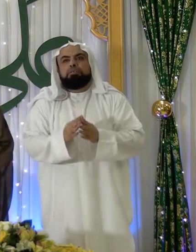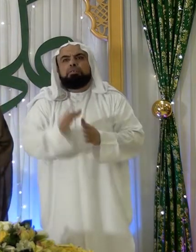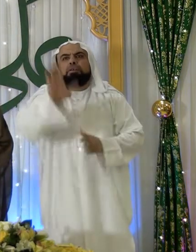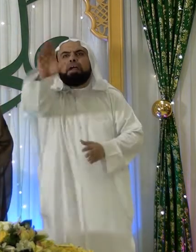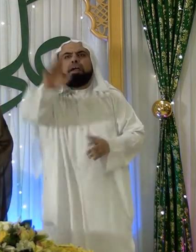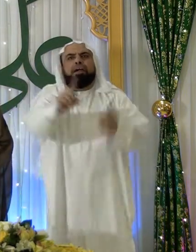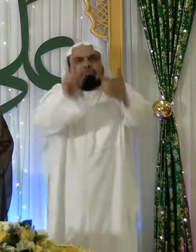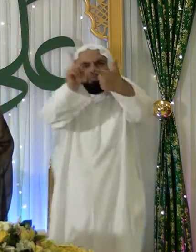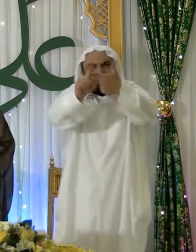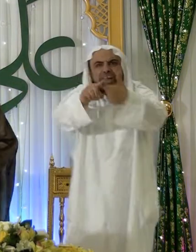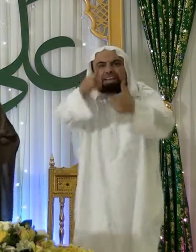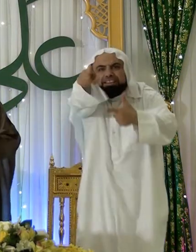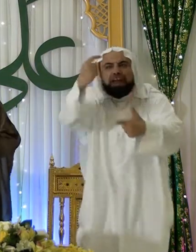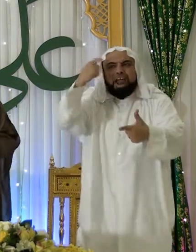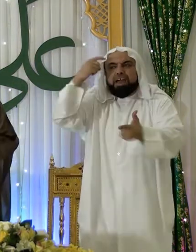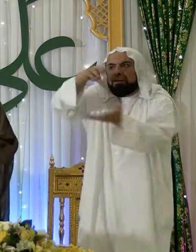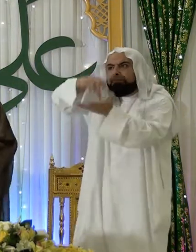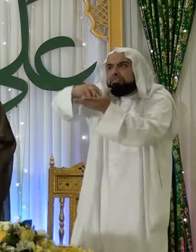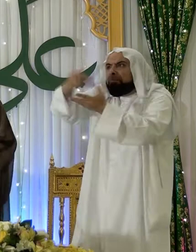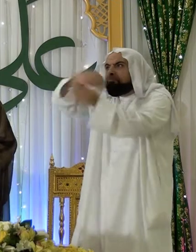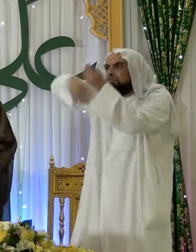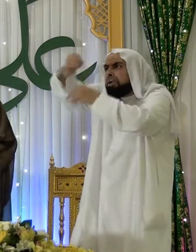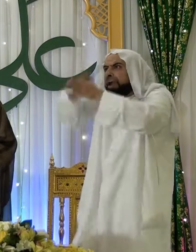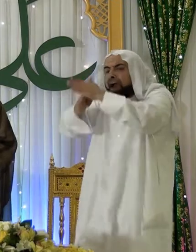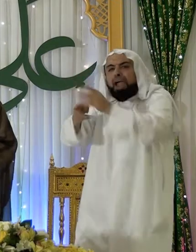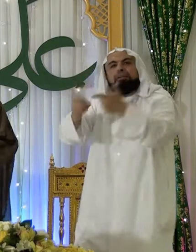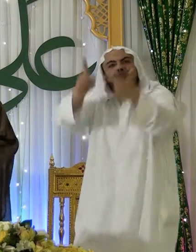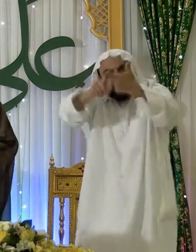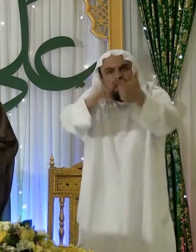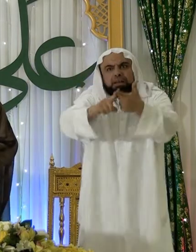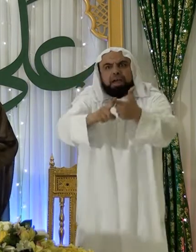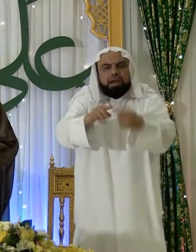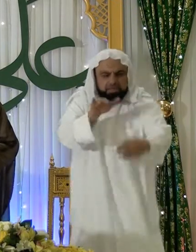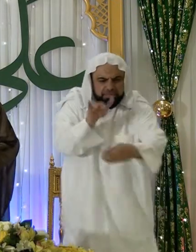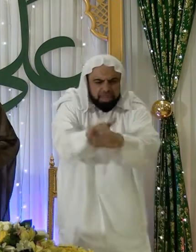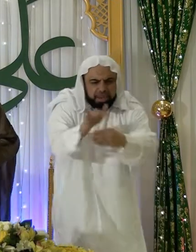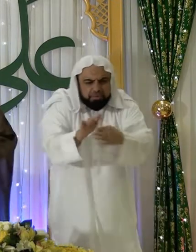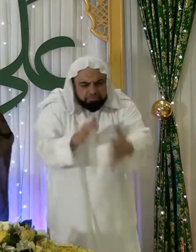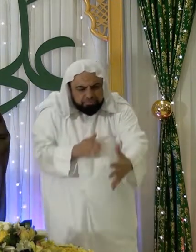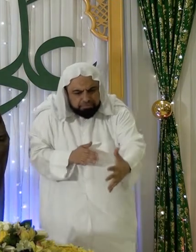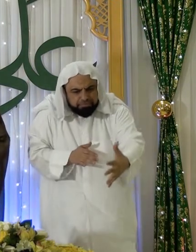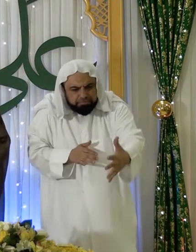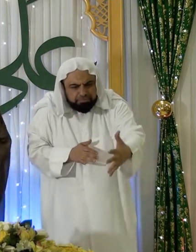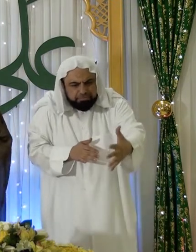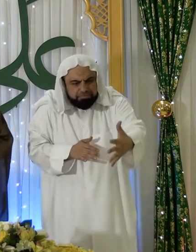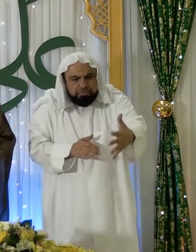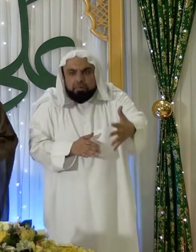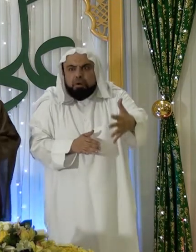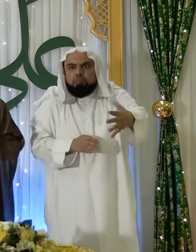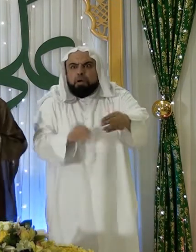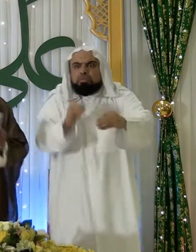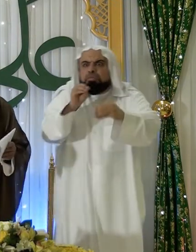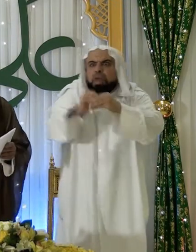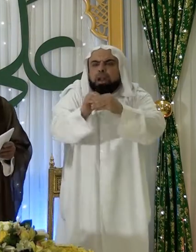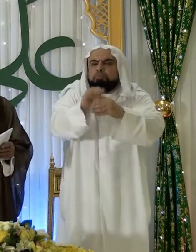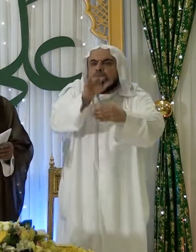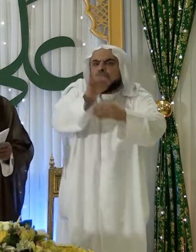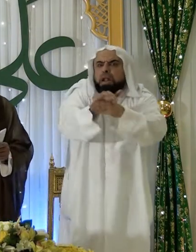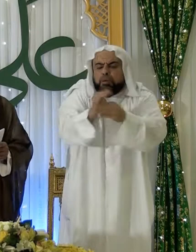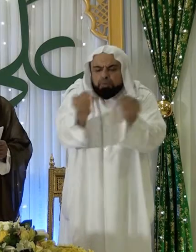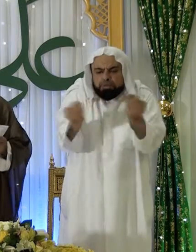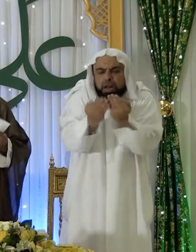ثانيا تربية علي. الولد يربى، أنت تربي